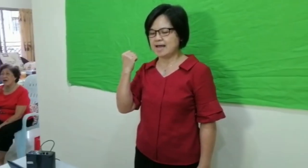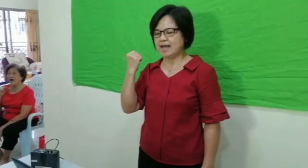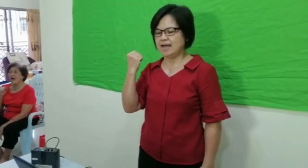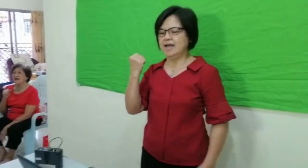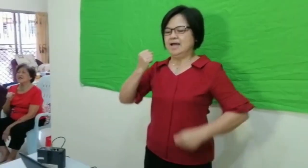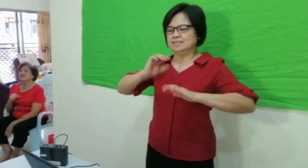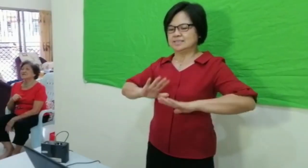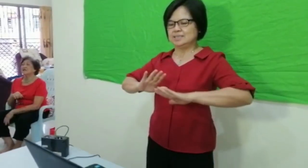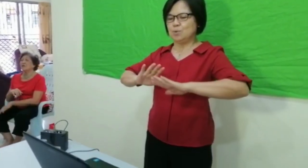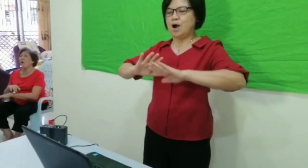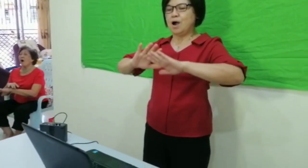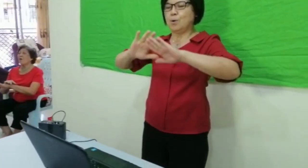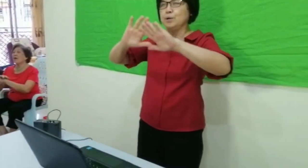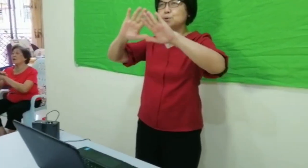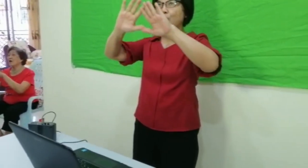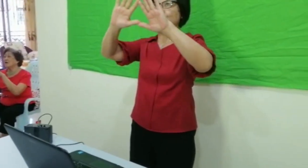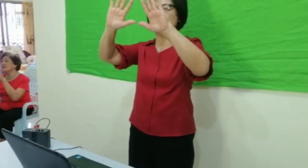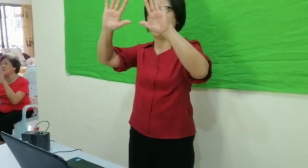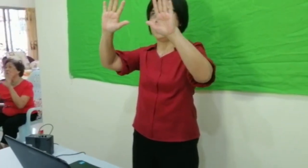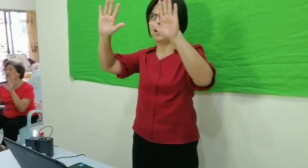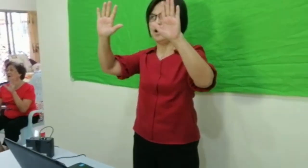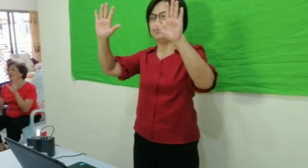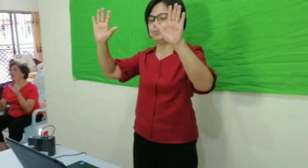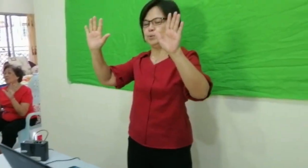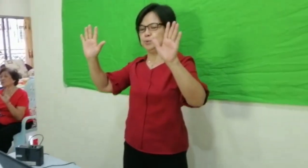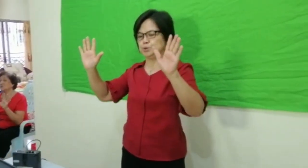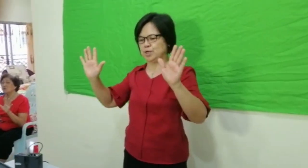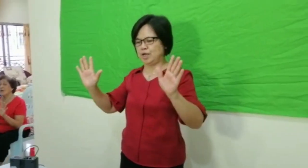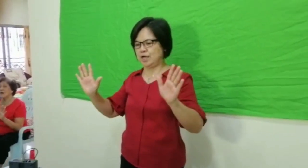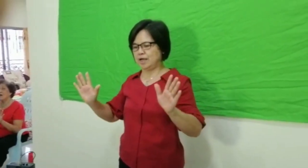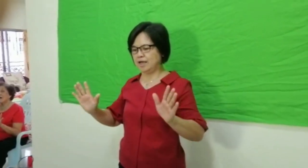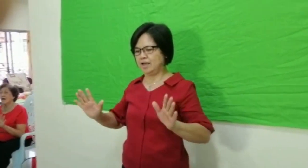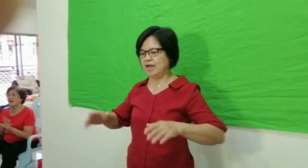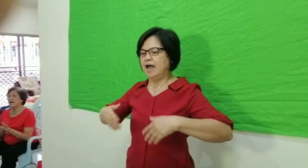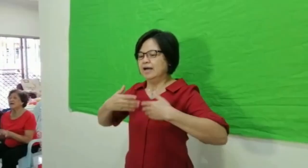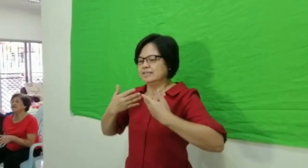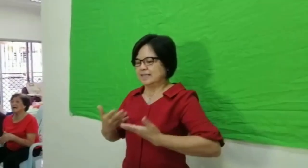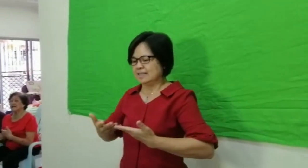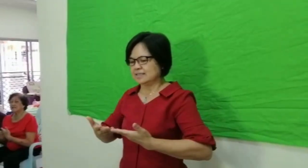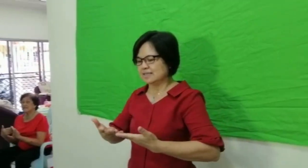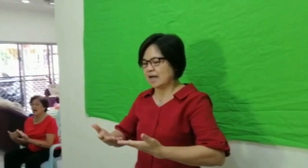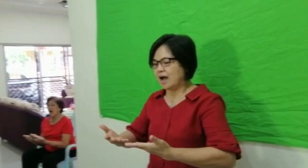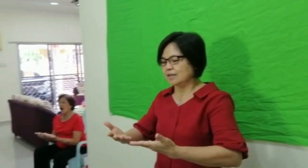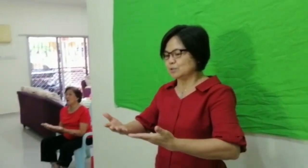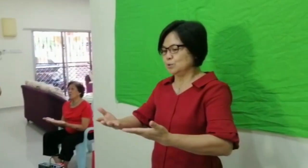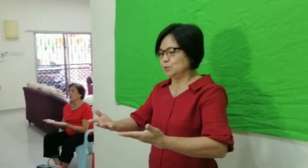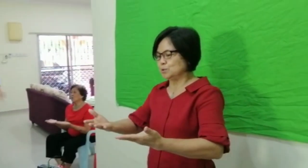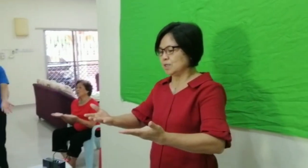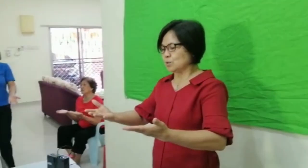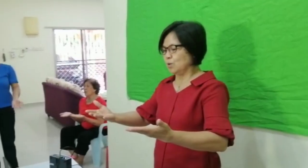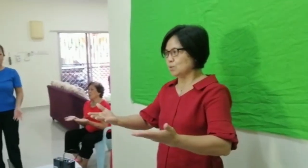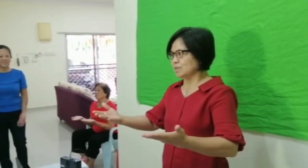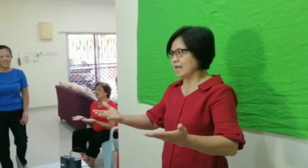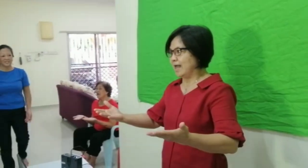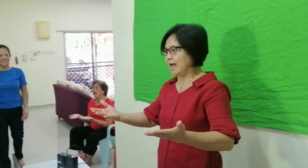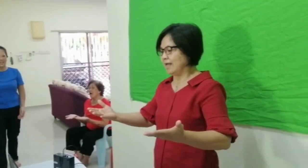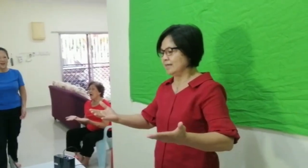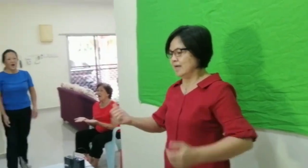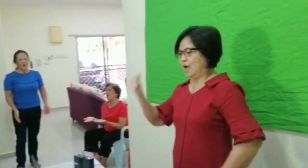夜，希望会源源不绝。大家在苍穹的高原，